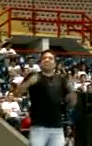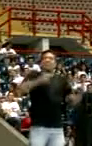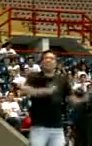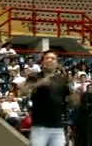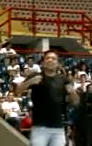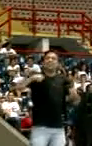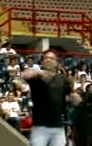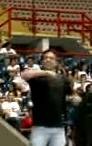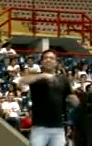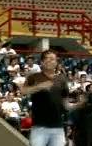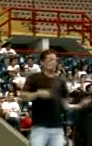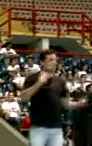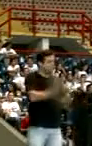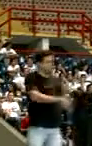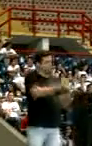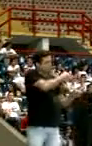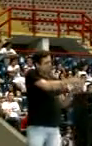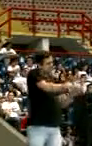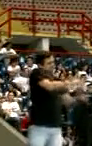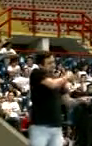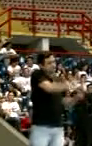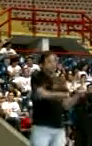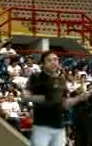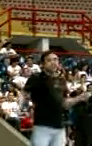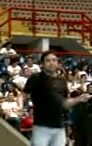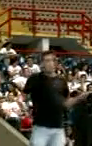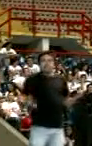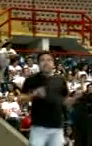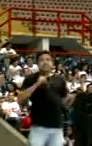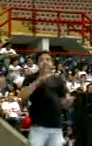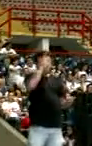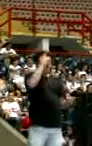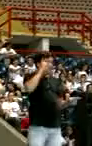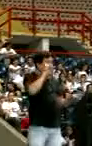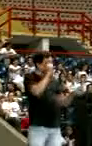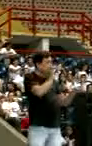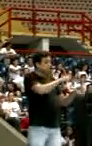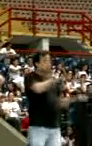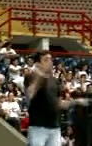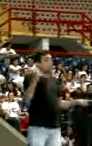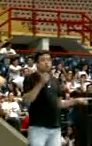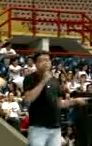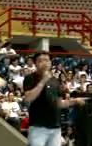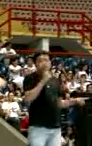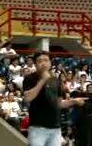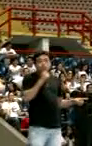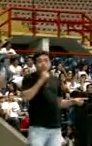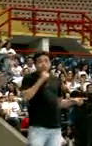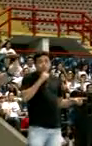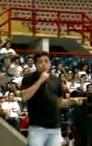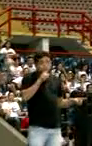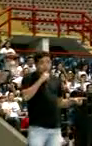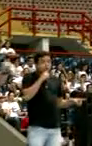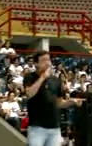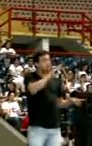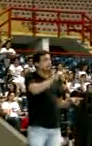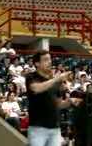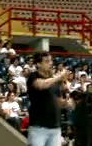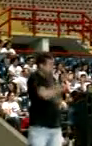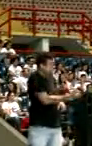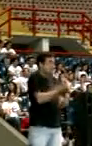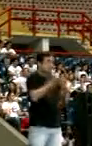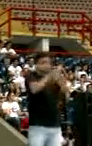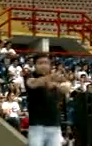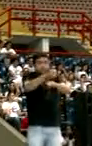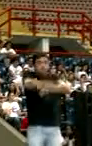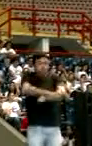É nós. Não quer os meninos errar o mãe de feia. Quem não foi morto, quem não foi preso, vai ser usado como